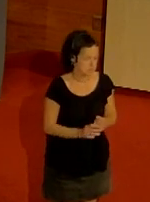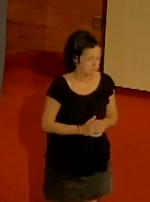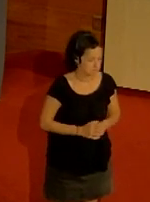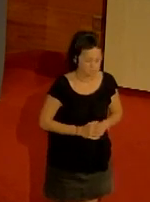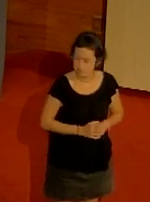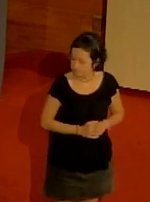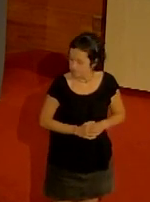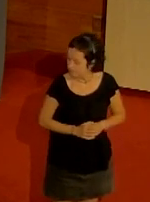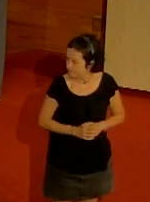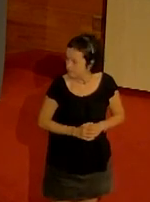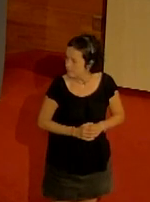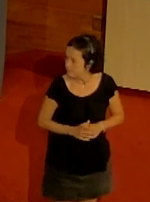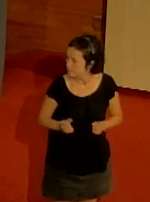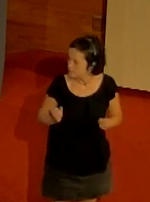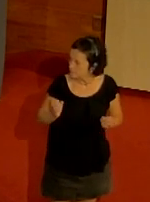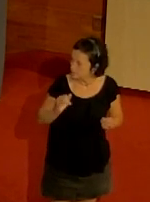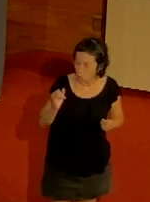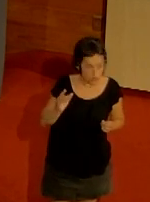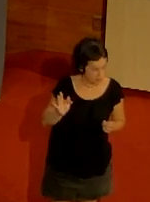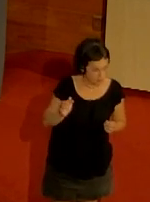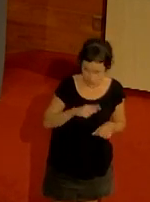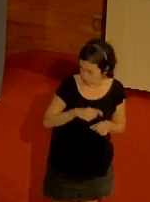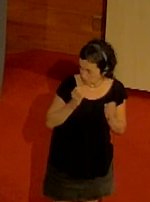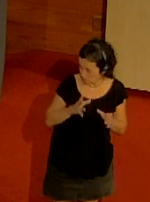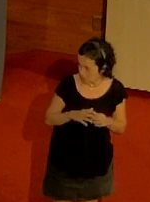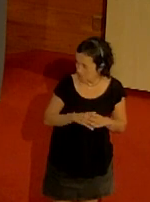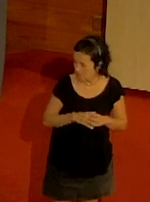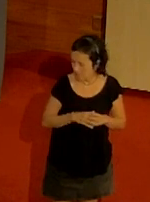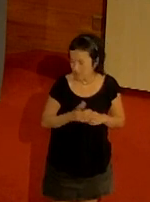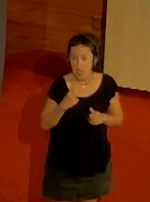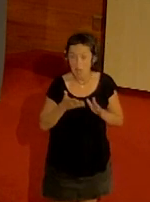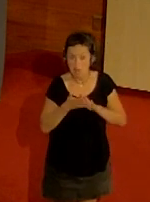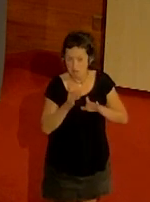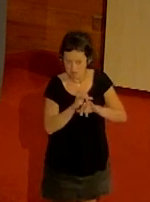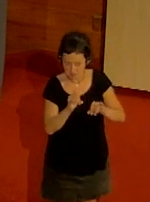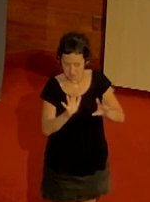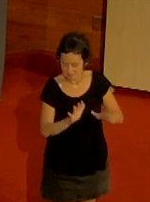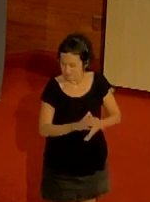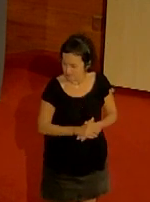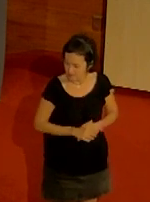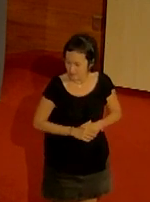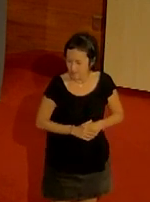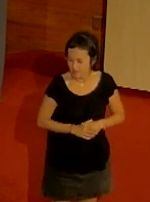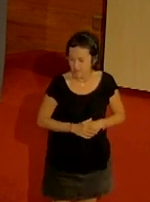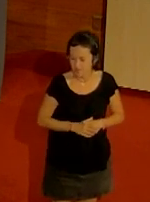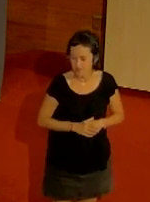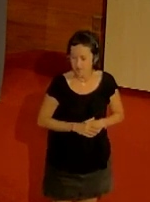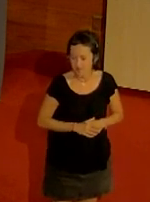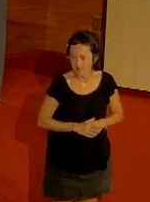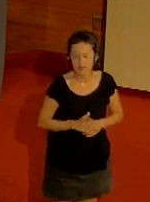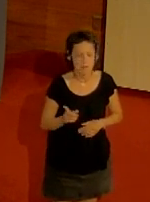¿No? José Félix, creo que... Vale, cambiar la perspectiva, ya estamos acabando. Cambiar la perspectiva.